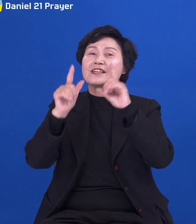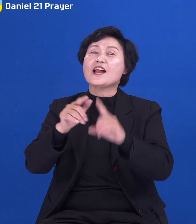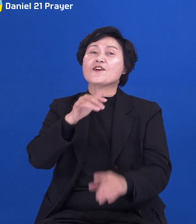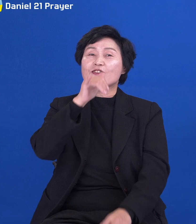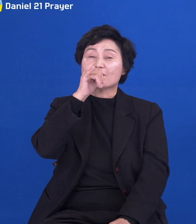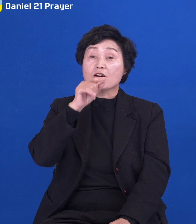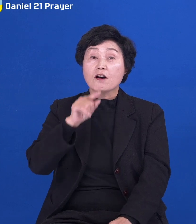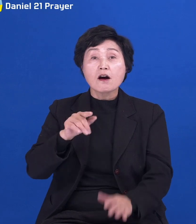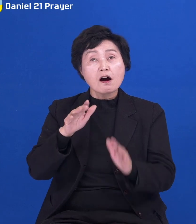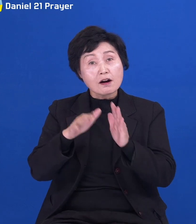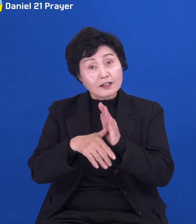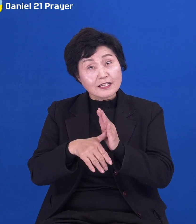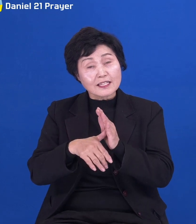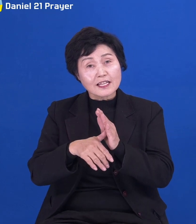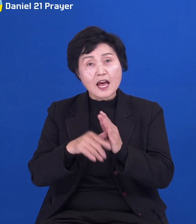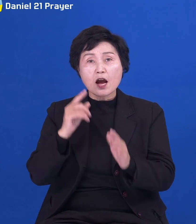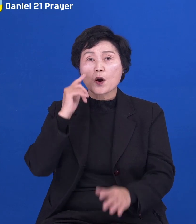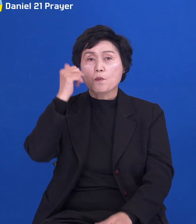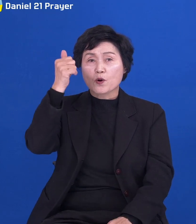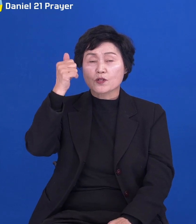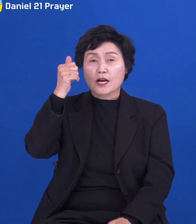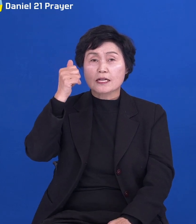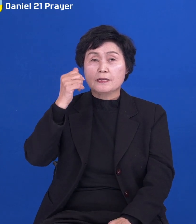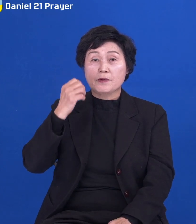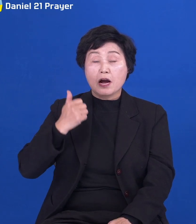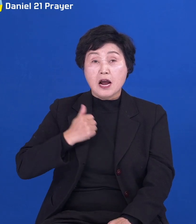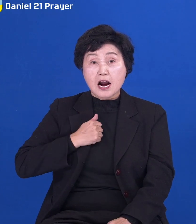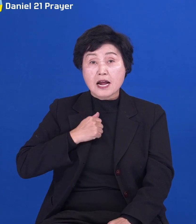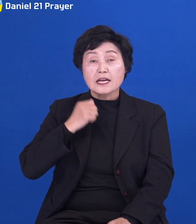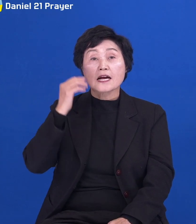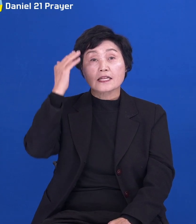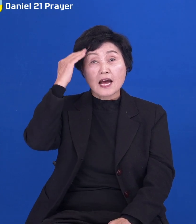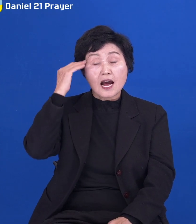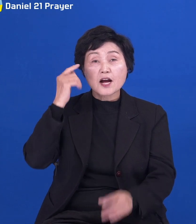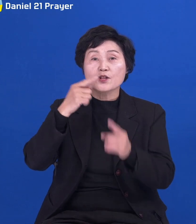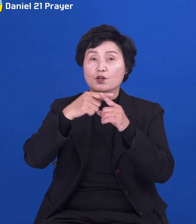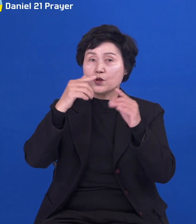이면수 목사님과 카나다 한인교회가 우리 북한 사람들을 위해서 진짜 큰 일을